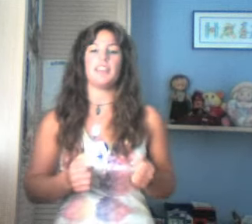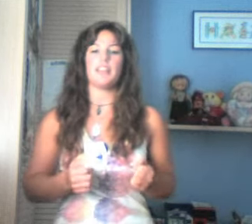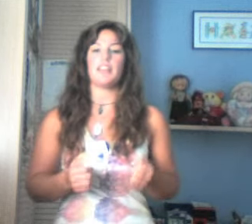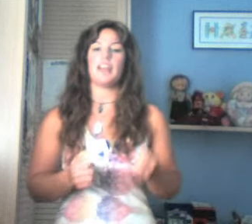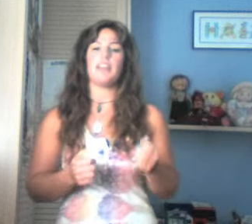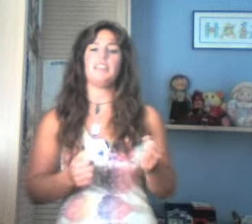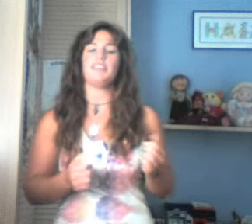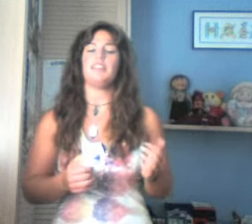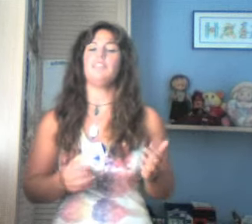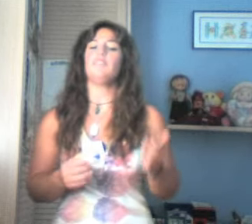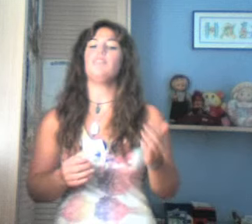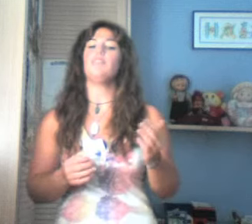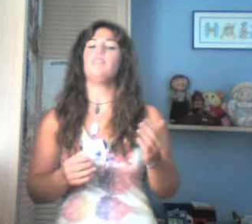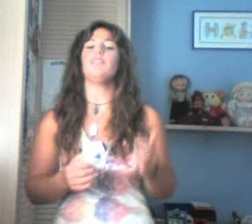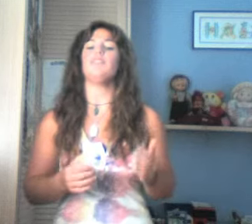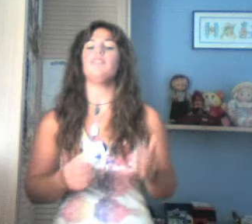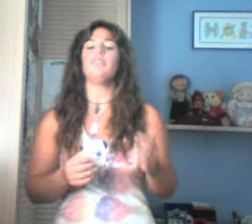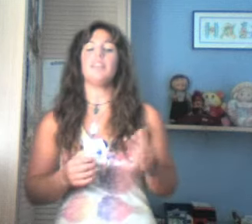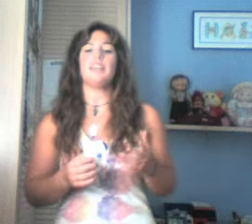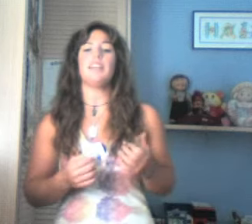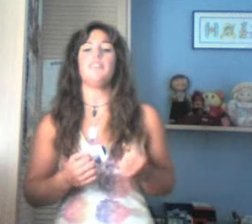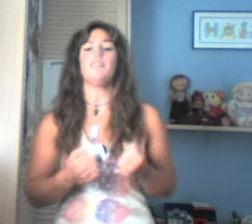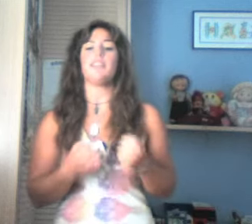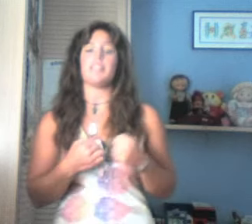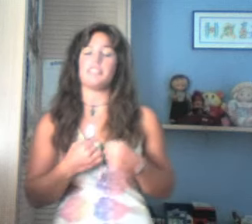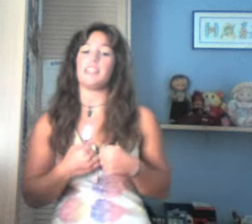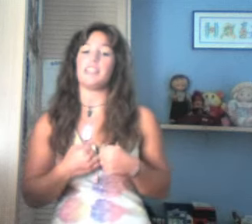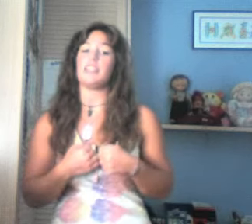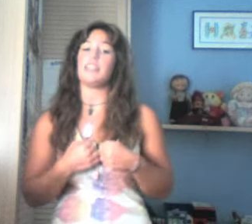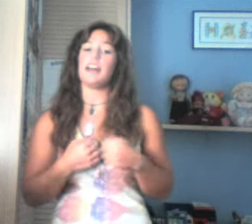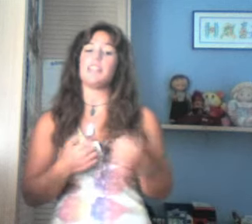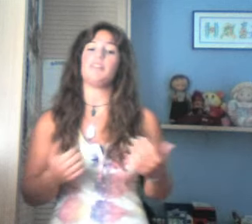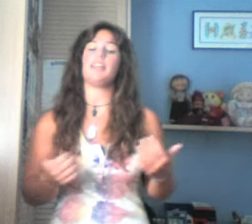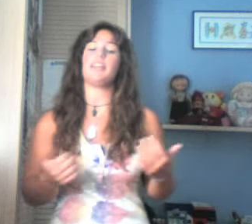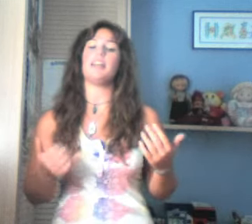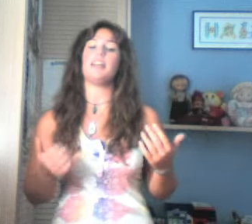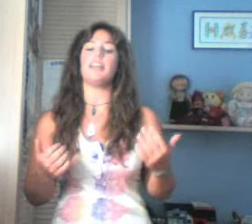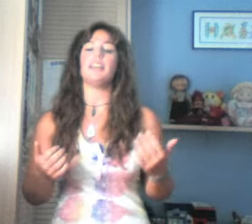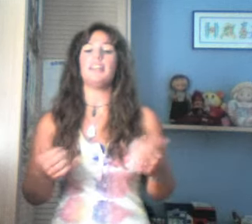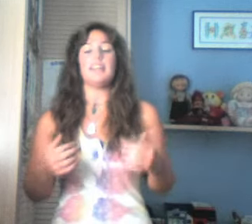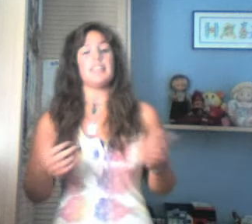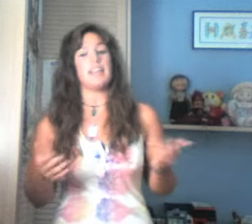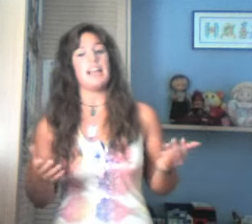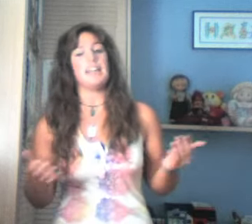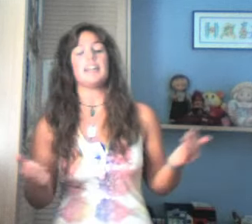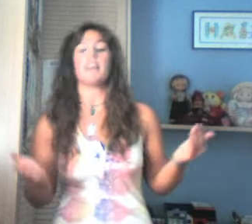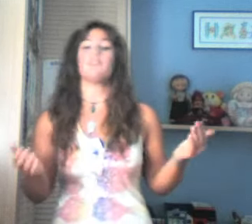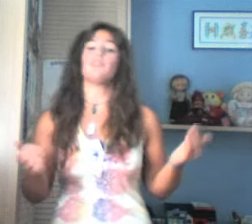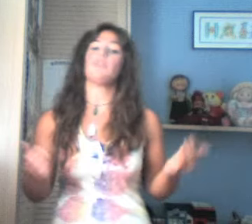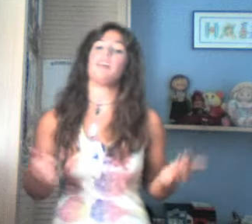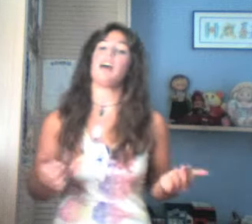terminar. Entiendo que no te sientas bien. Y que alejarnos no te